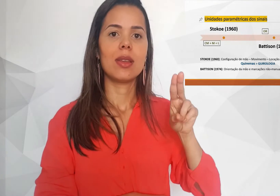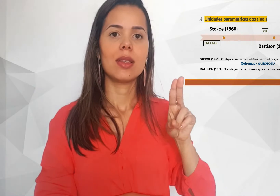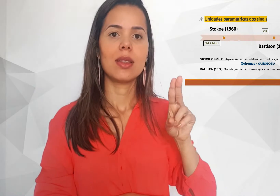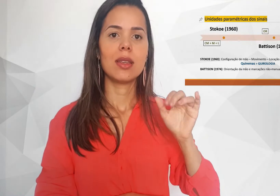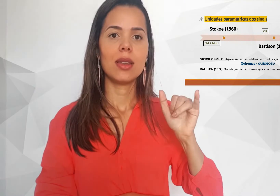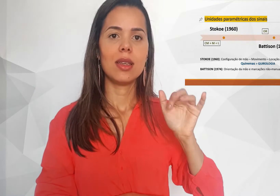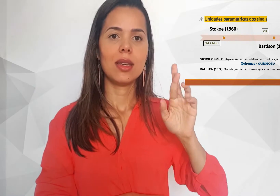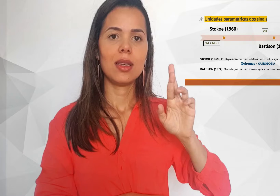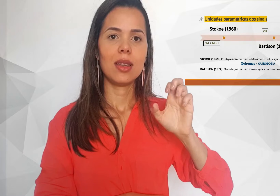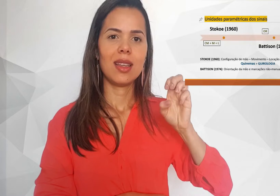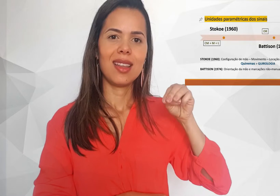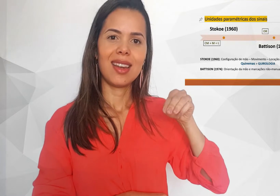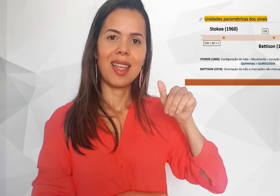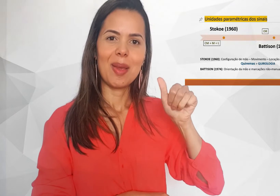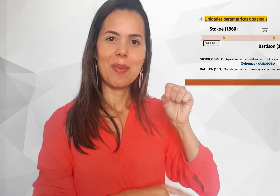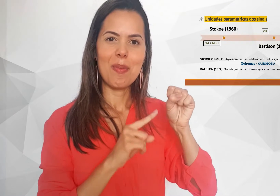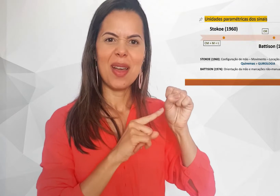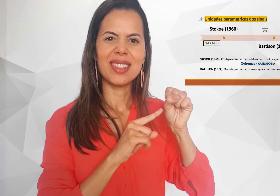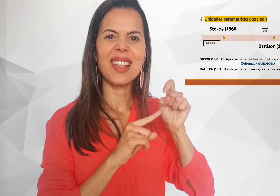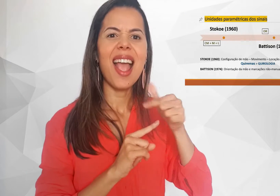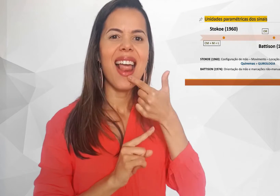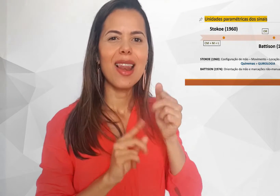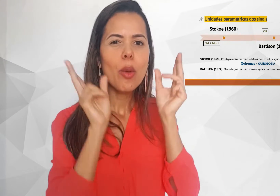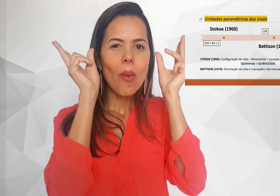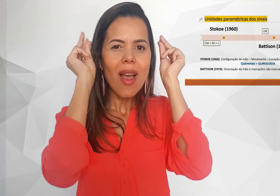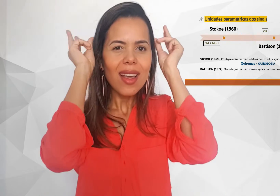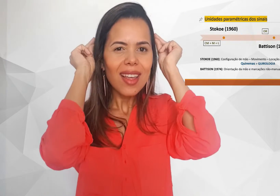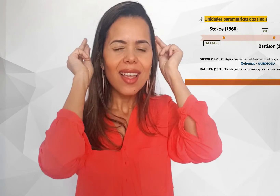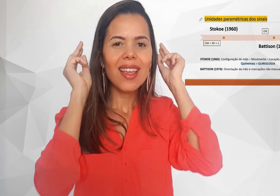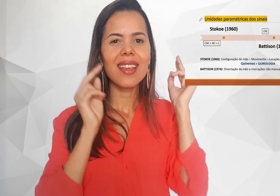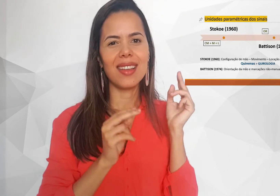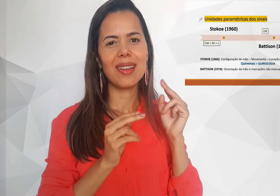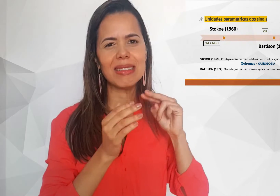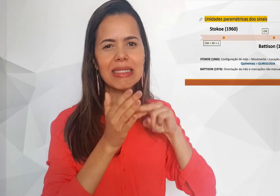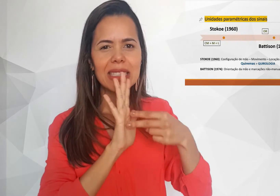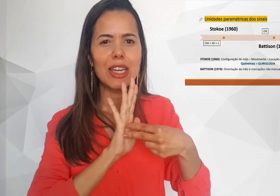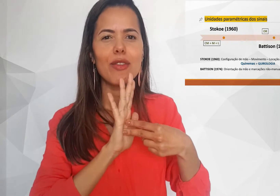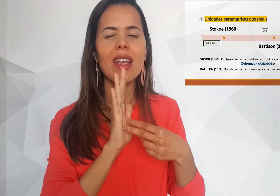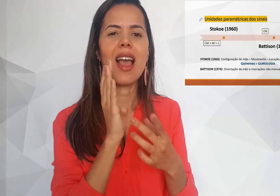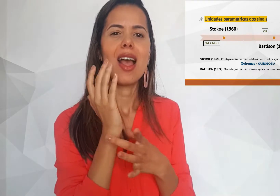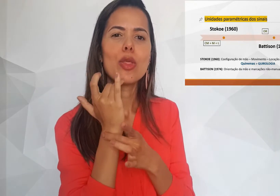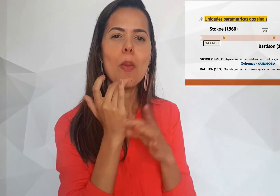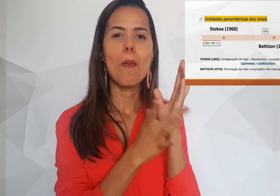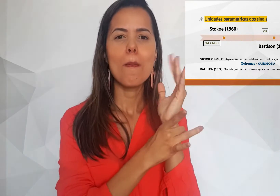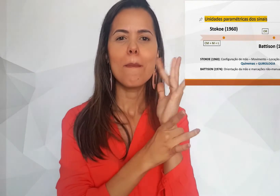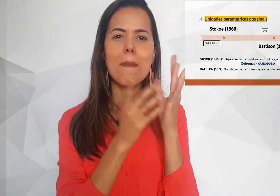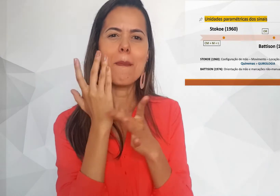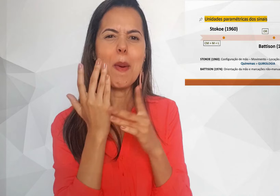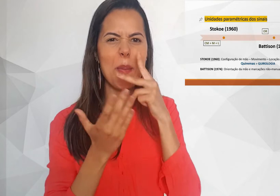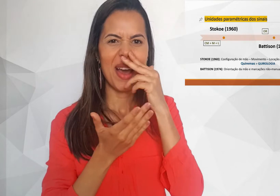termo kiremas, né? Kiremas, do grego quer, né? Quer. tem a